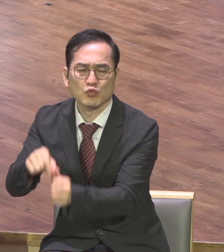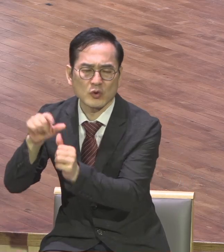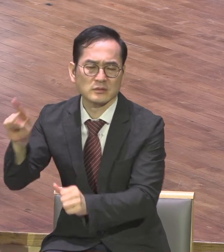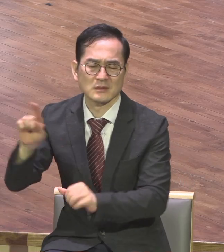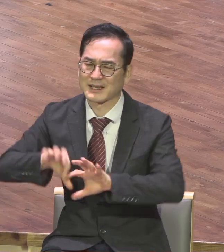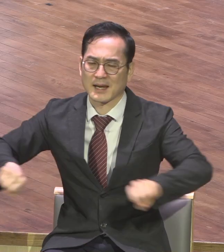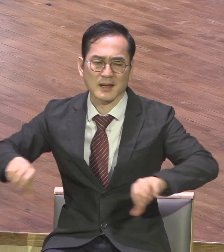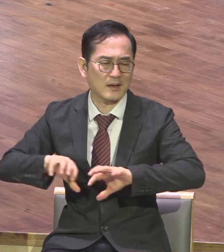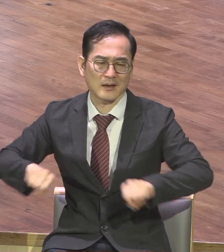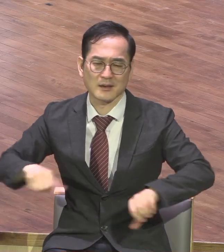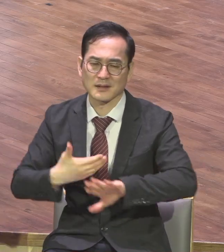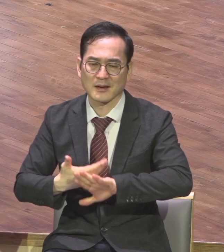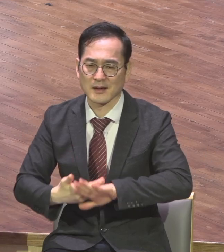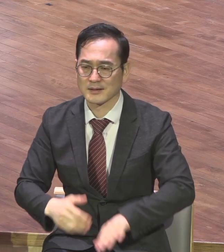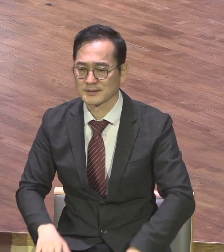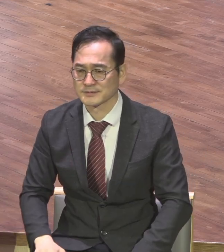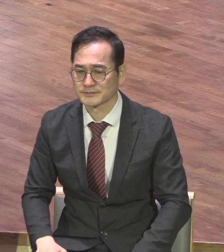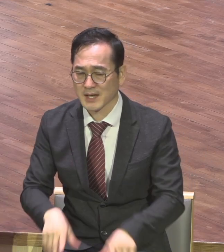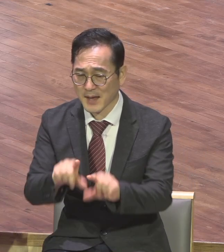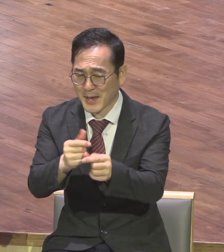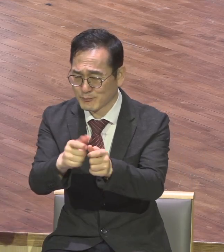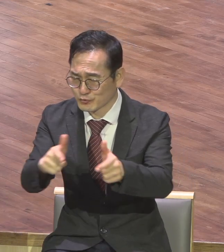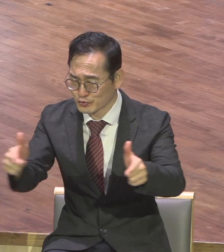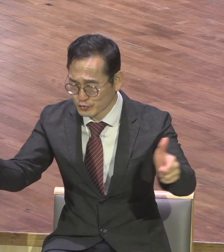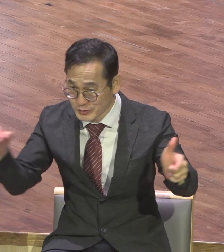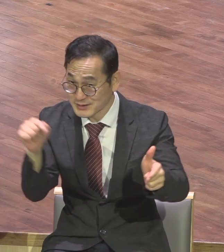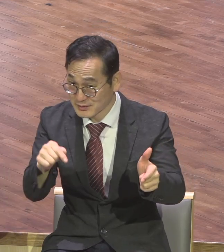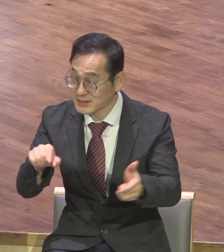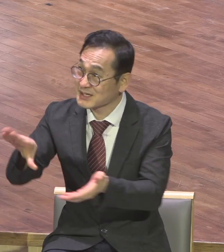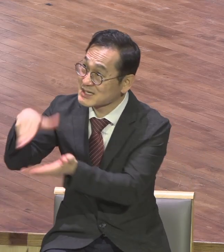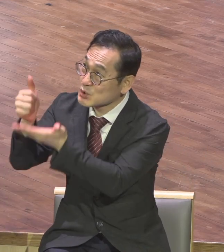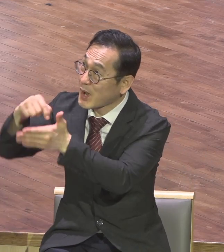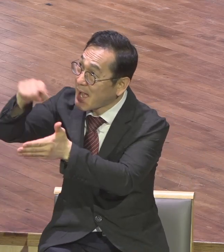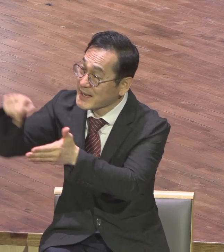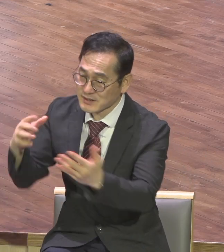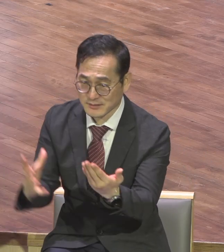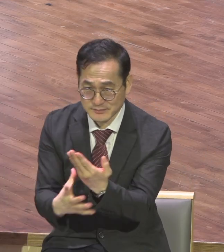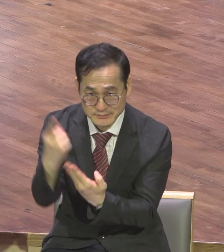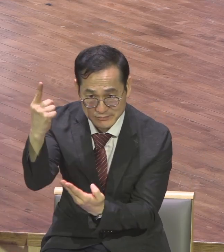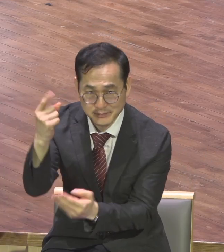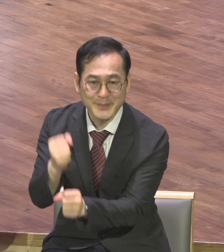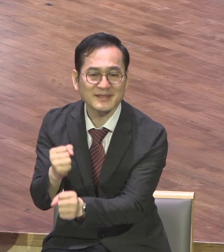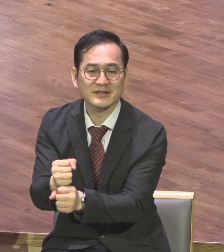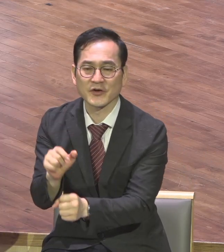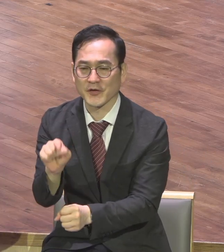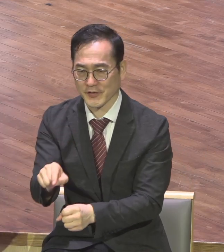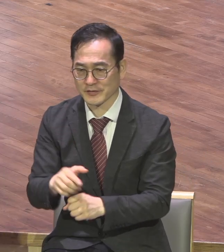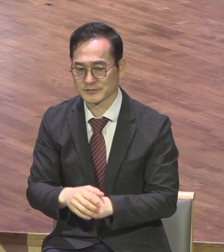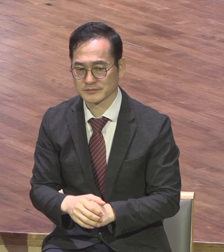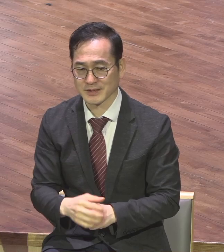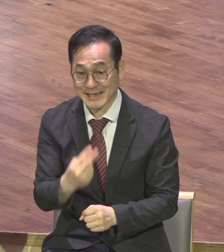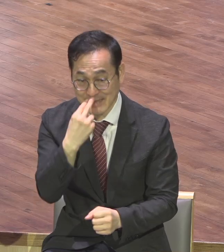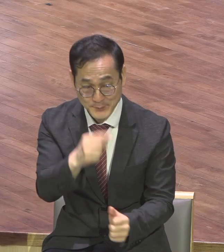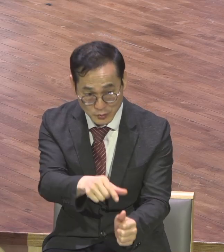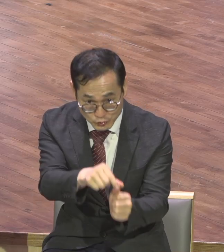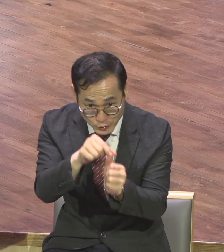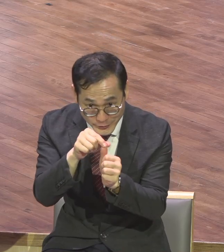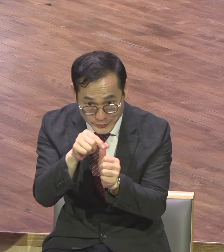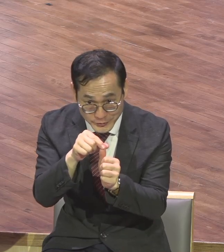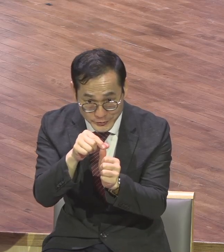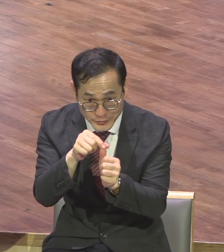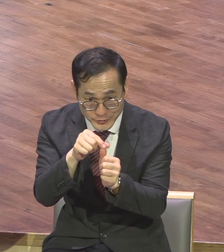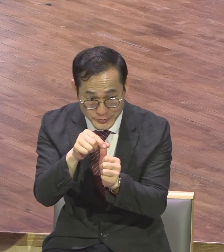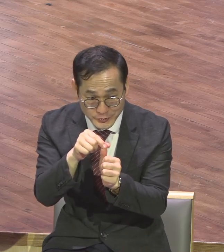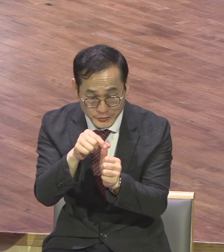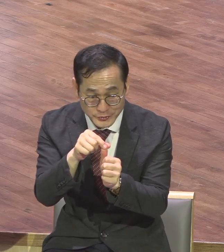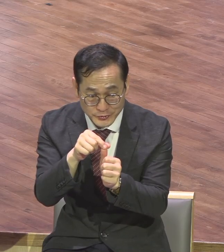살지요. 만물을 그리스도 안에서 통일되게 하는 것, 생명 살리는 것과